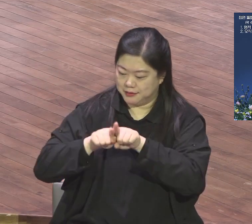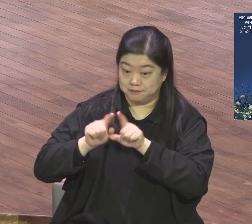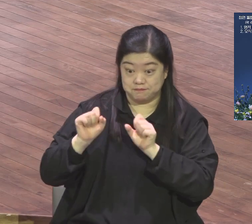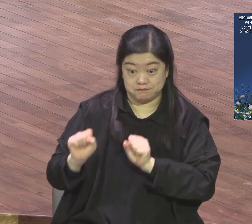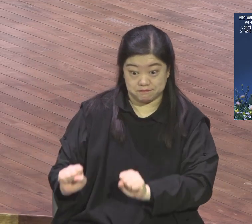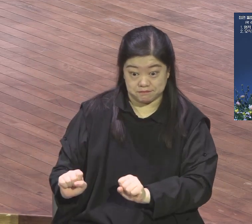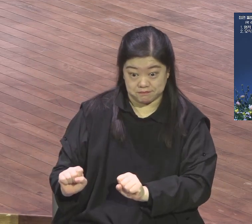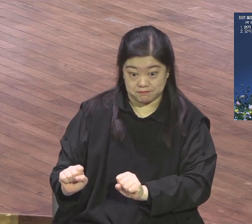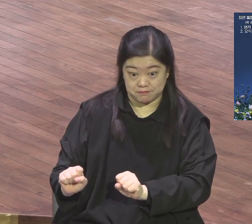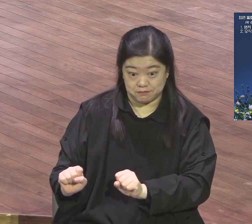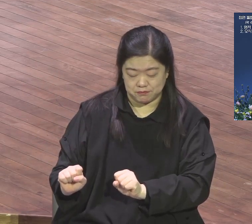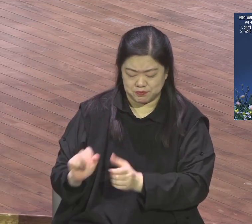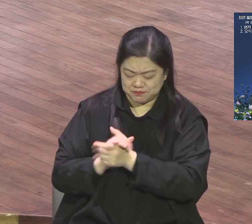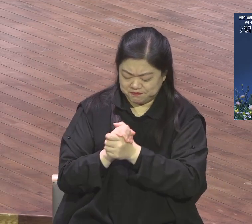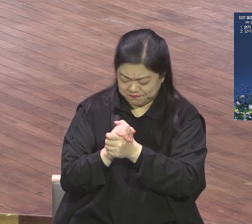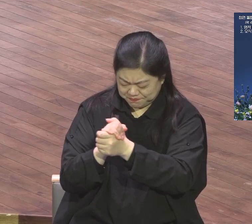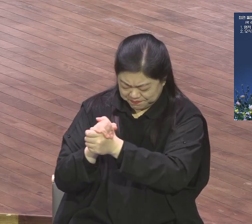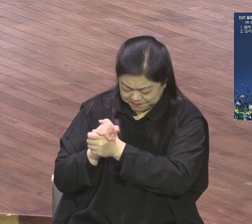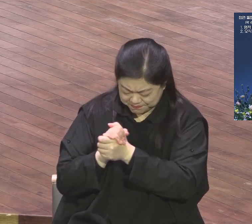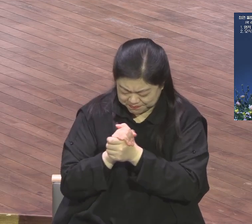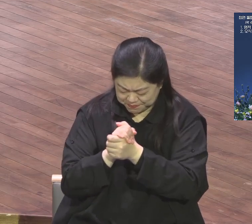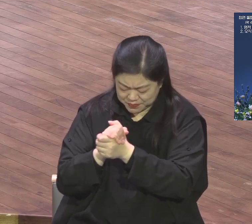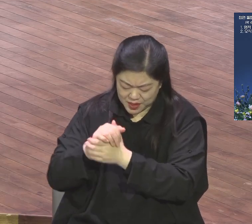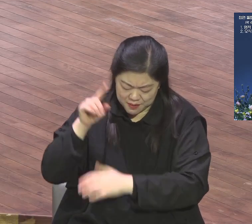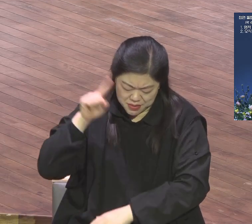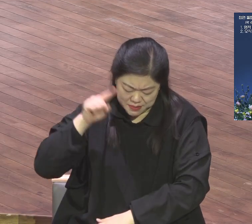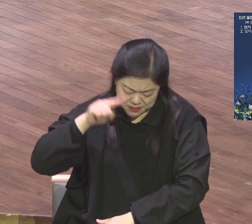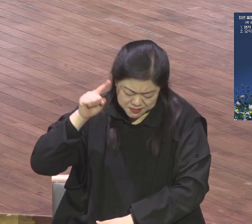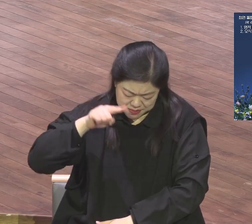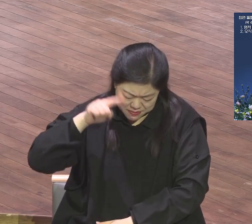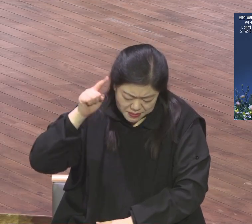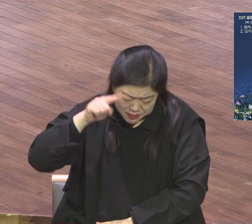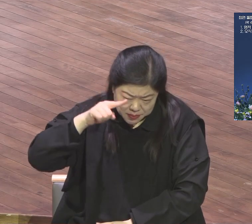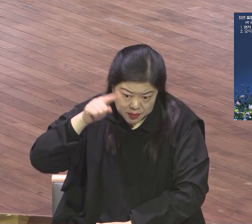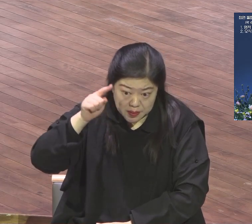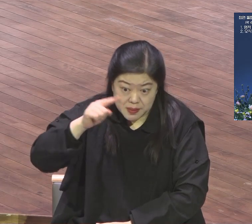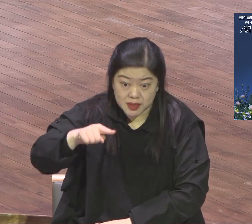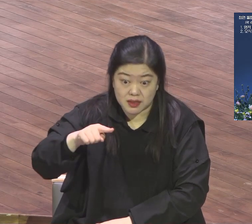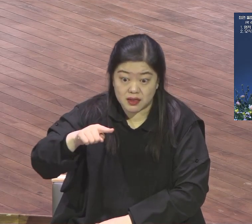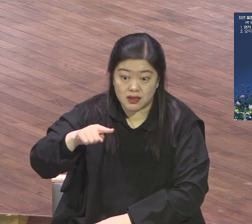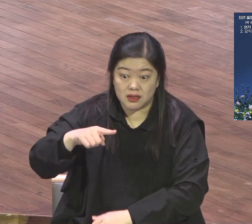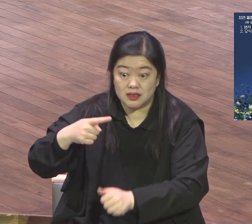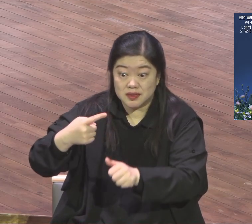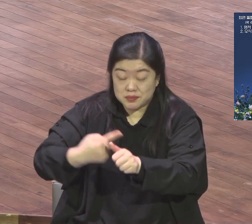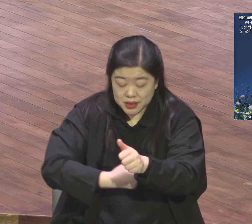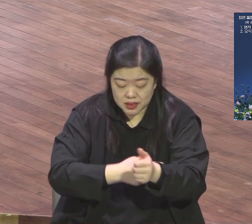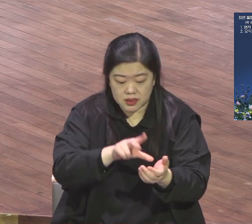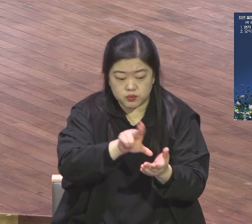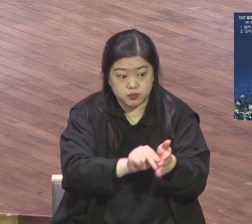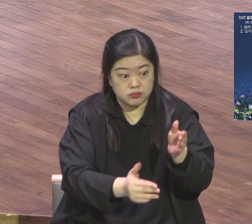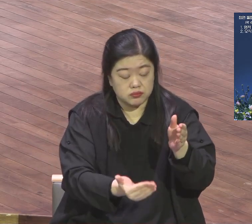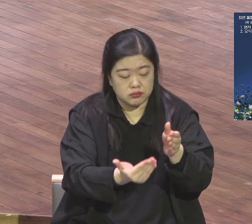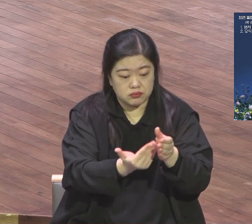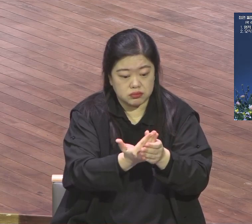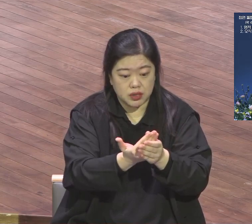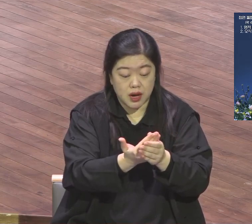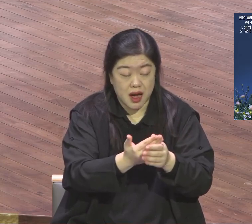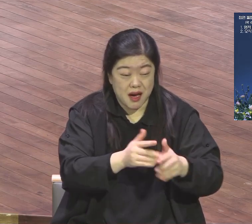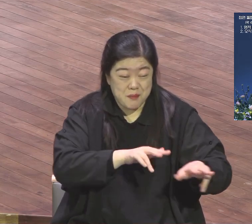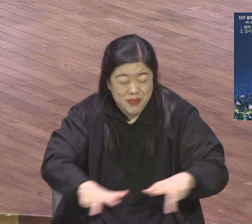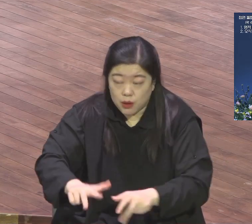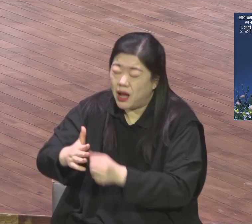이루어져 가면 매일 확인되어 가고 이루어져 가면 어떤 환경도 다 넘어설 수